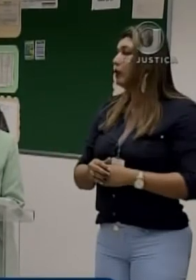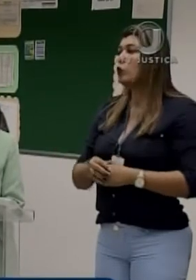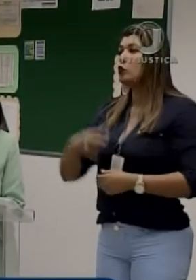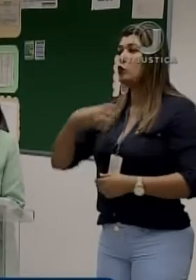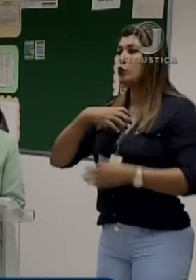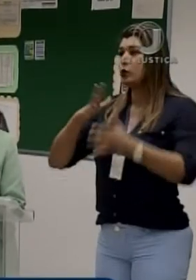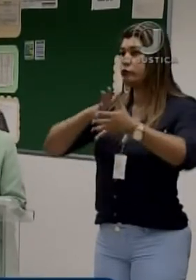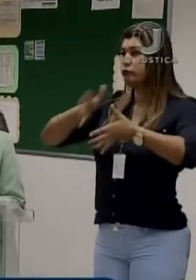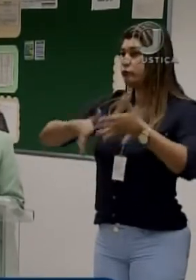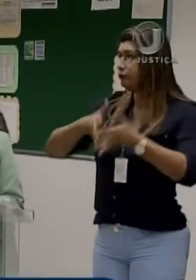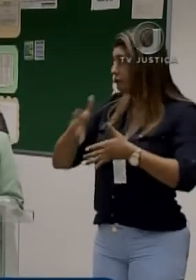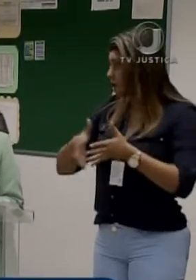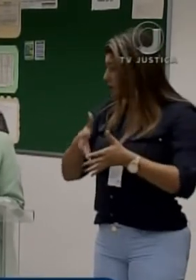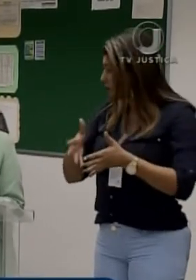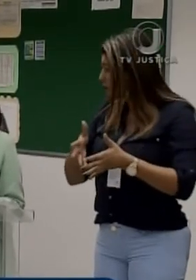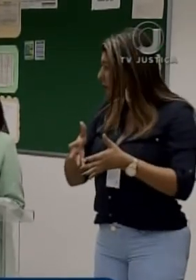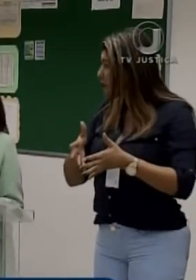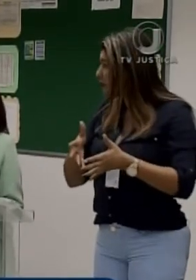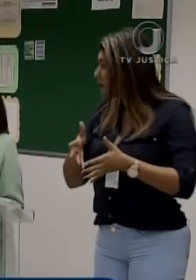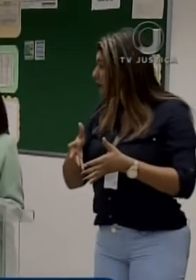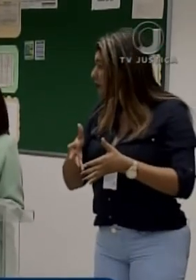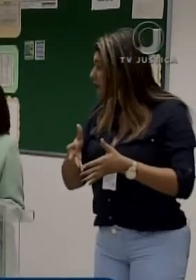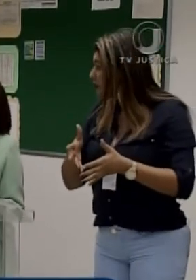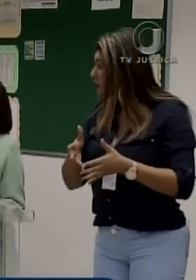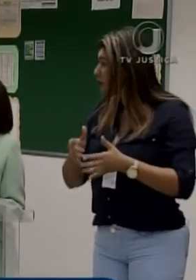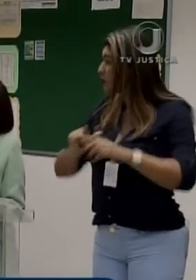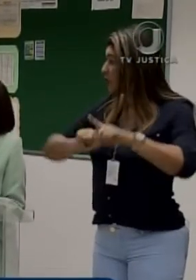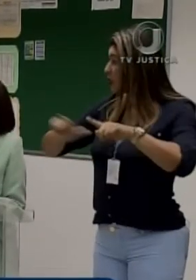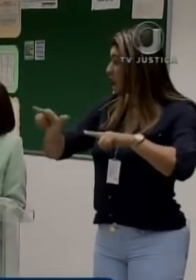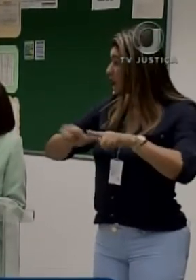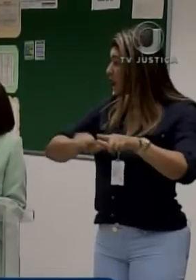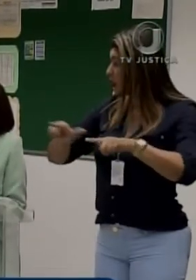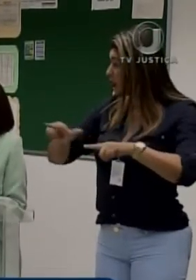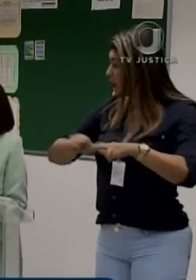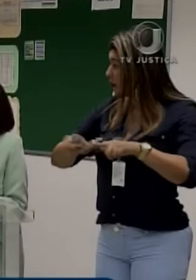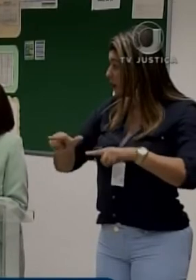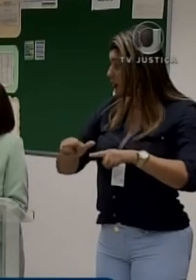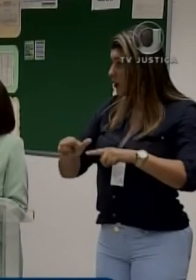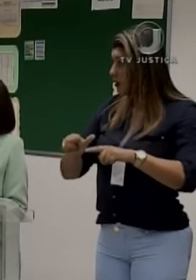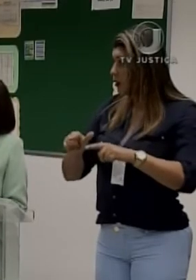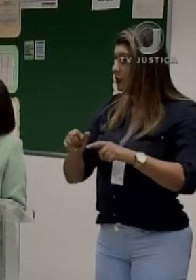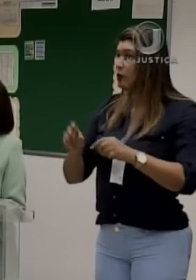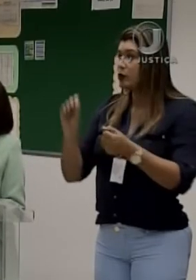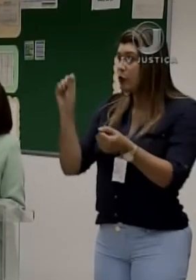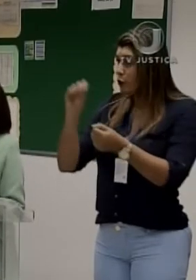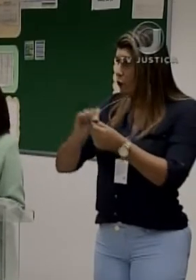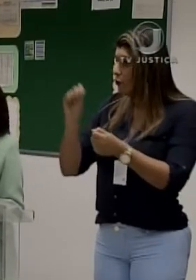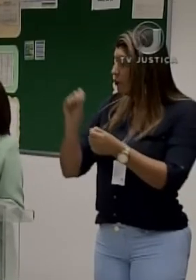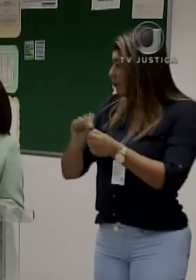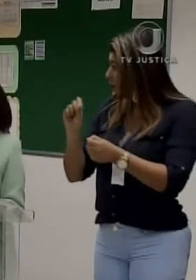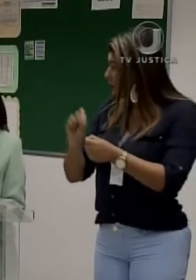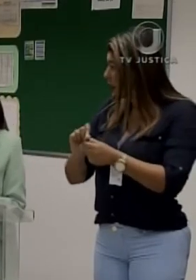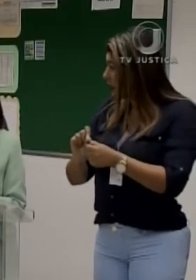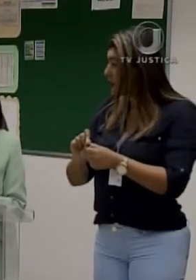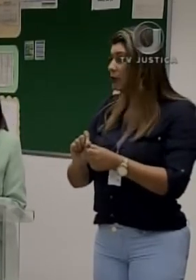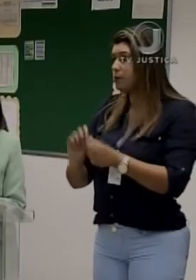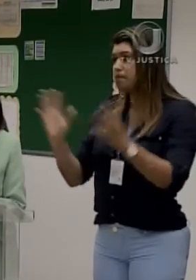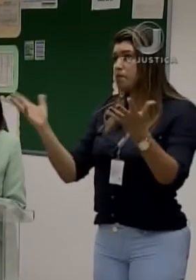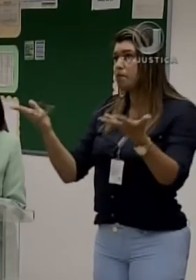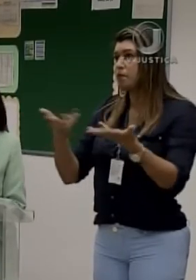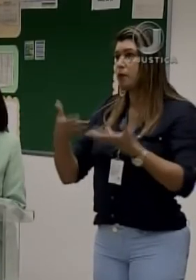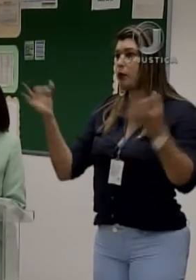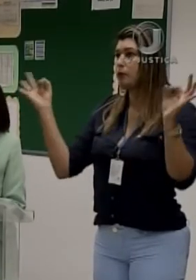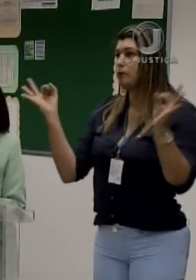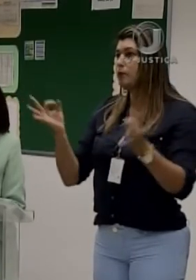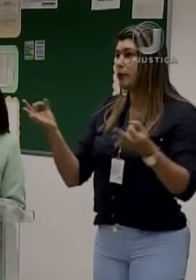limitações que cada um tem, o serviço que está sendo prestado é de alta